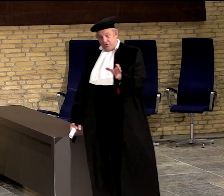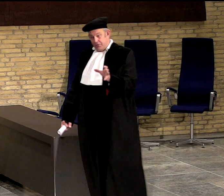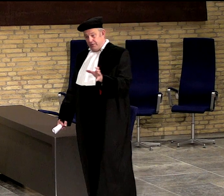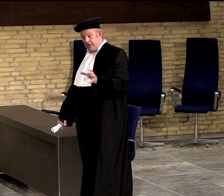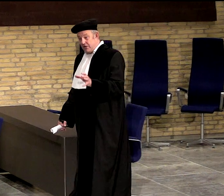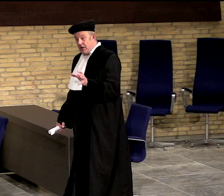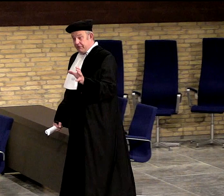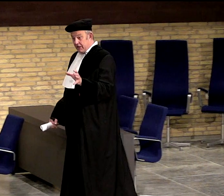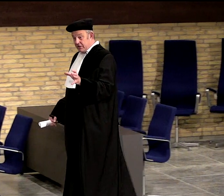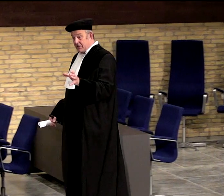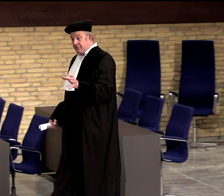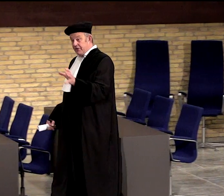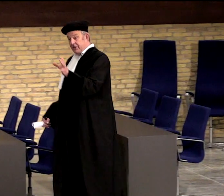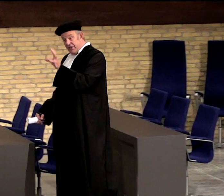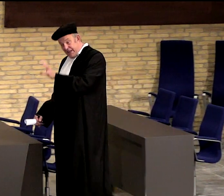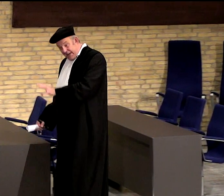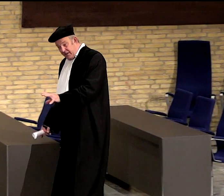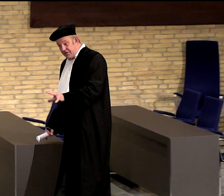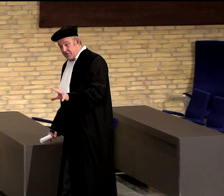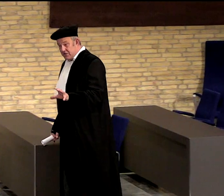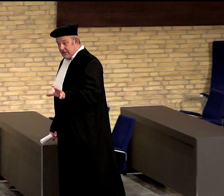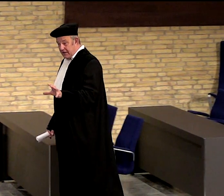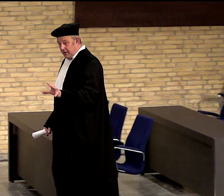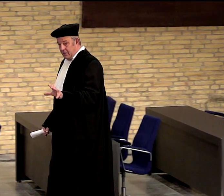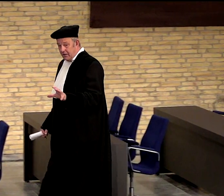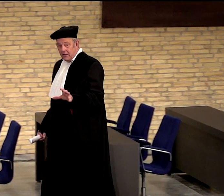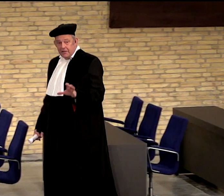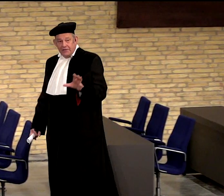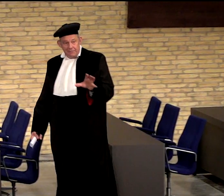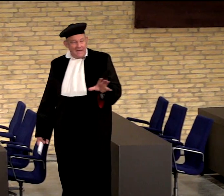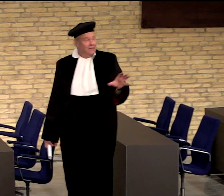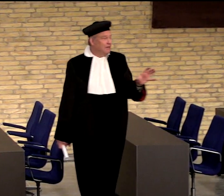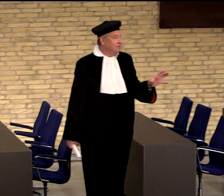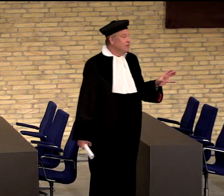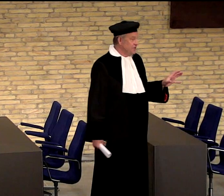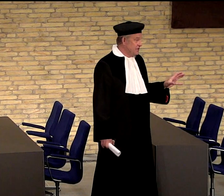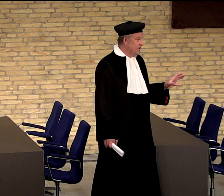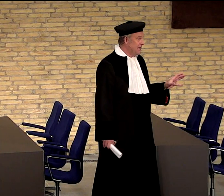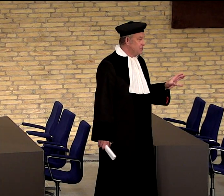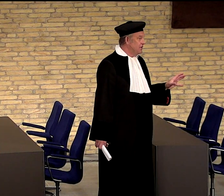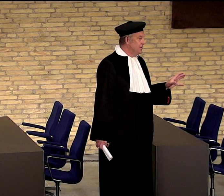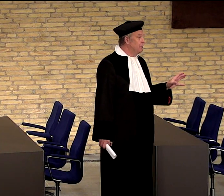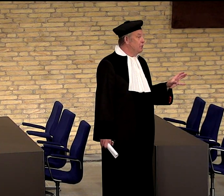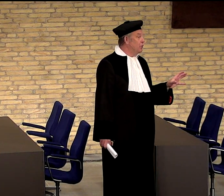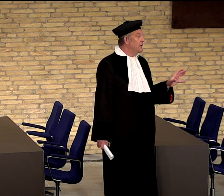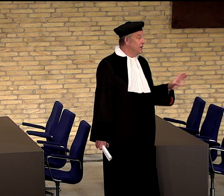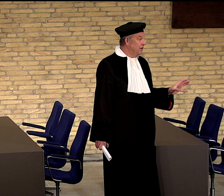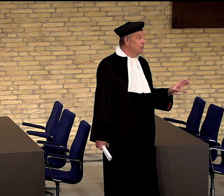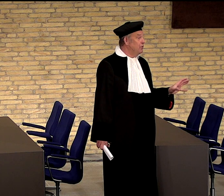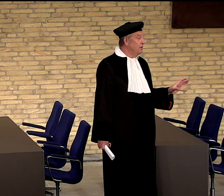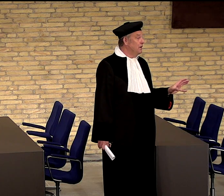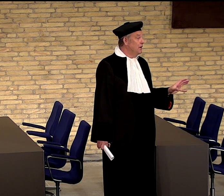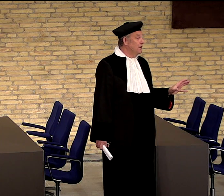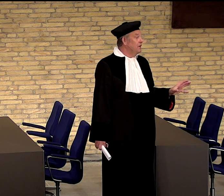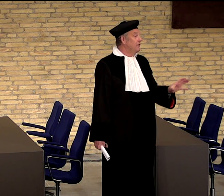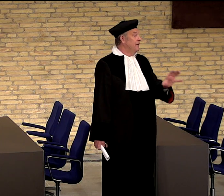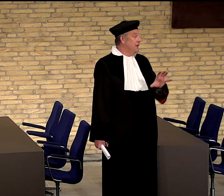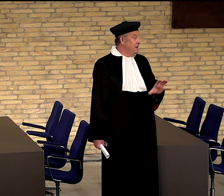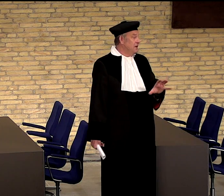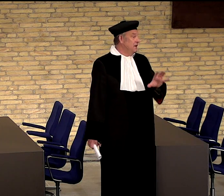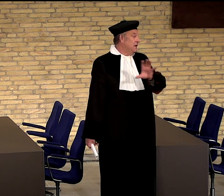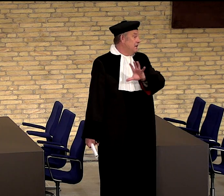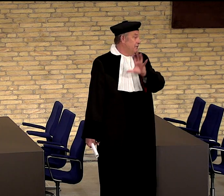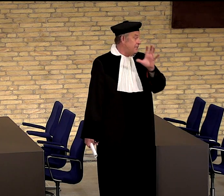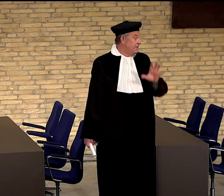in het basisonderwijs, afhankelijk zijn van Nederlands als taal, dat maakt het wel wat lastiger. Daarom zal het hier vermoedelijk ook wat langer duren dan